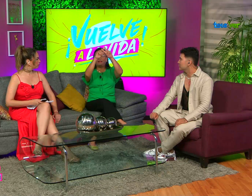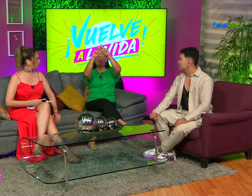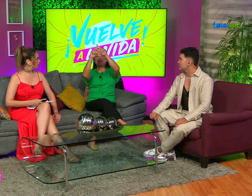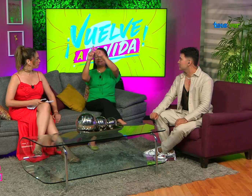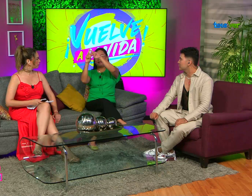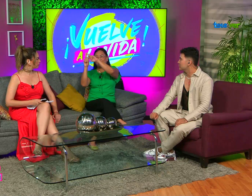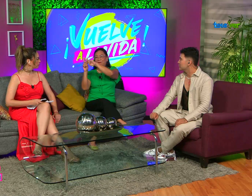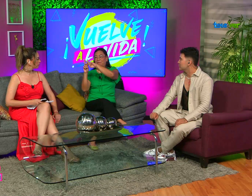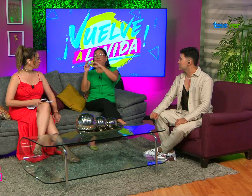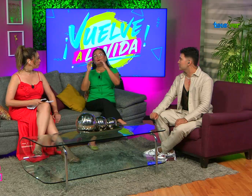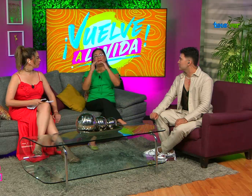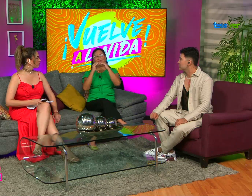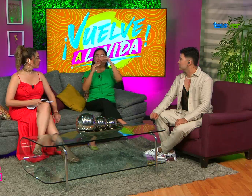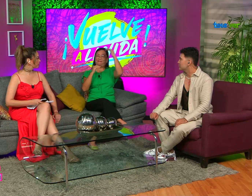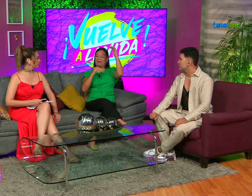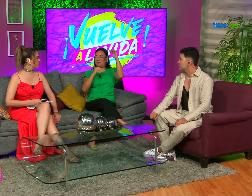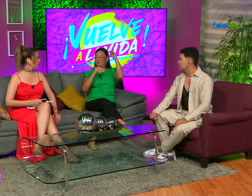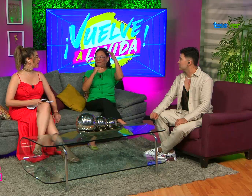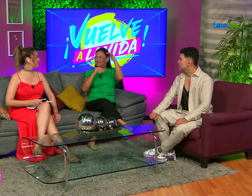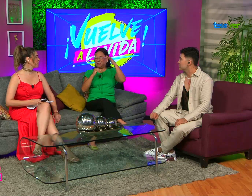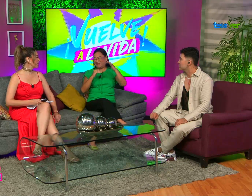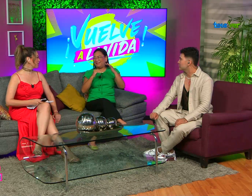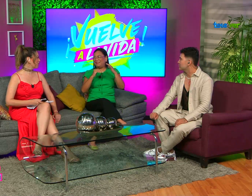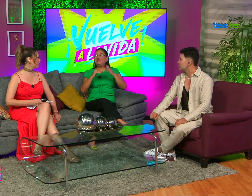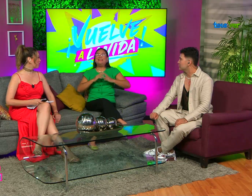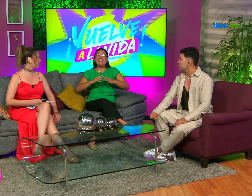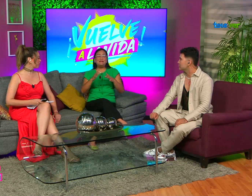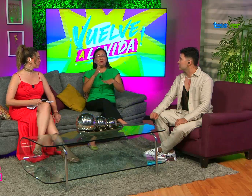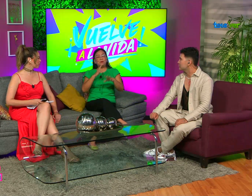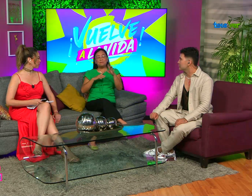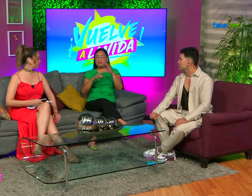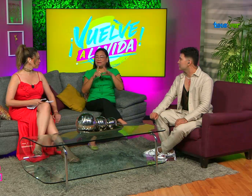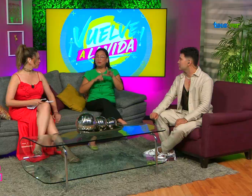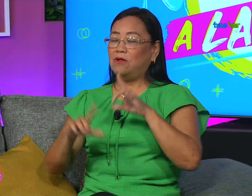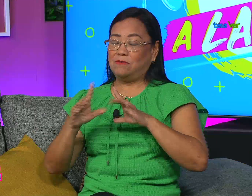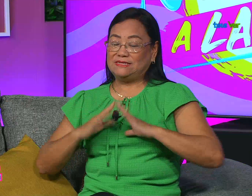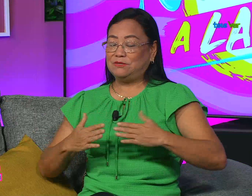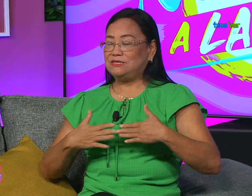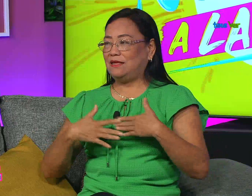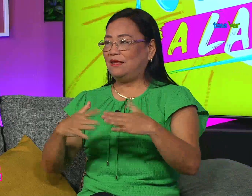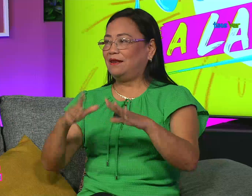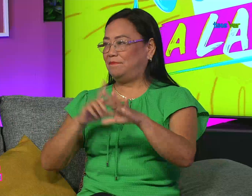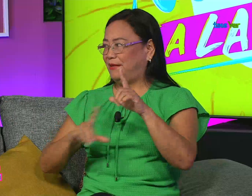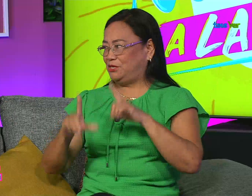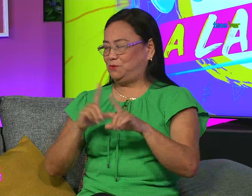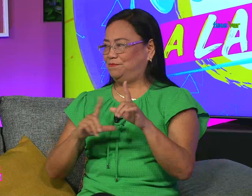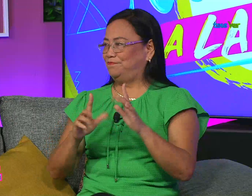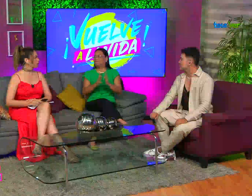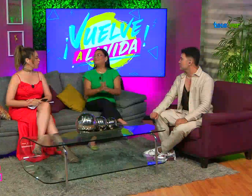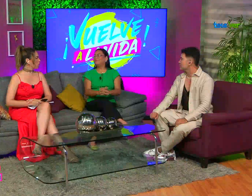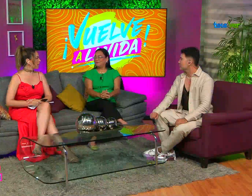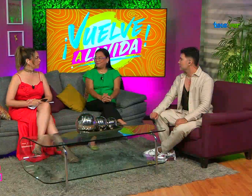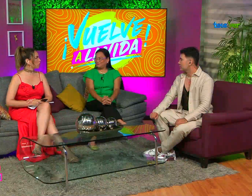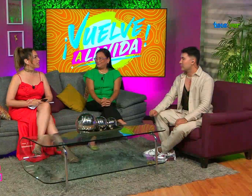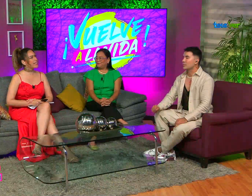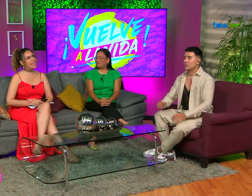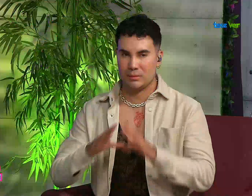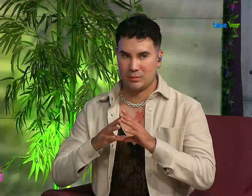y hacia arriba, porque está en el cielo. ¡Ay, qué bonito! Ajá. Y regularmente todo lo hacemos aquí en el pecho. Correcto. ¿Y qué es la